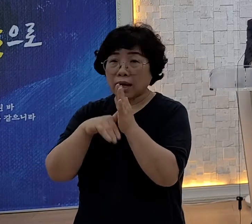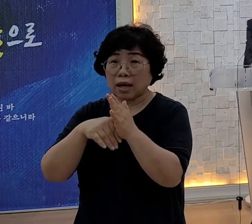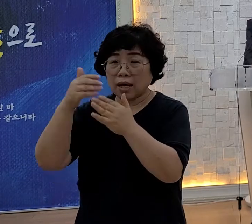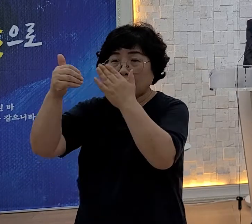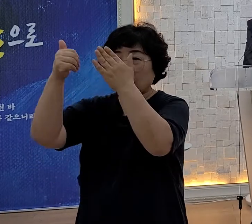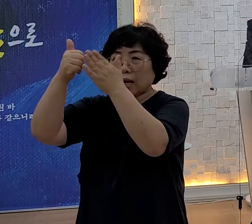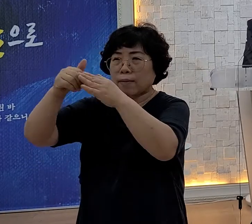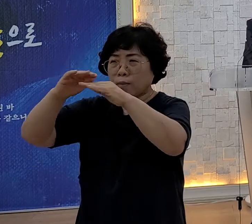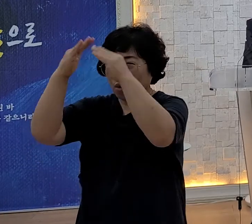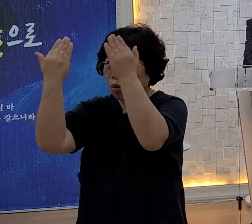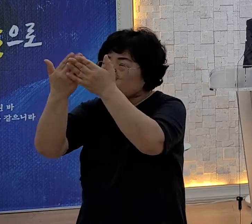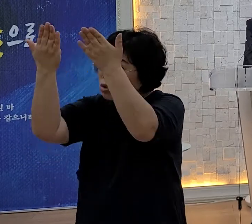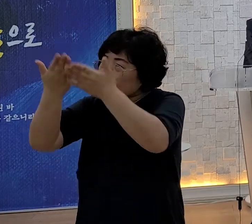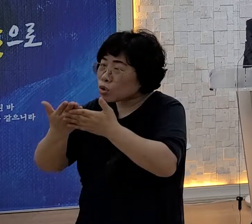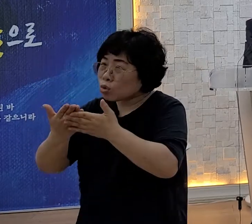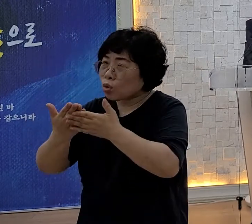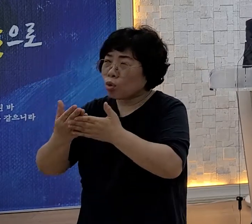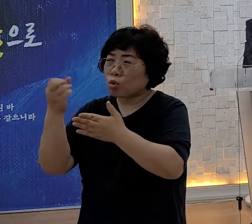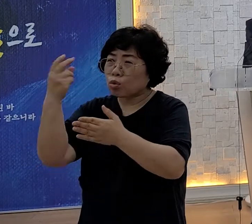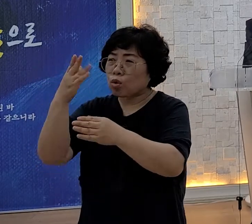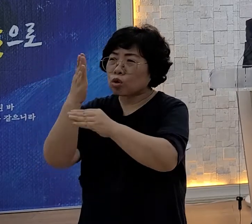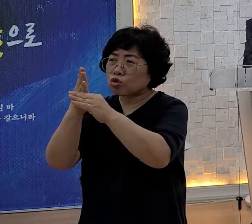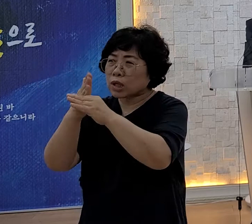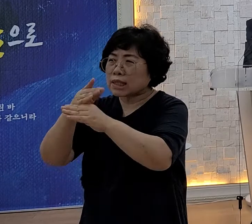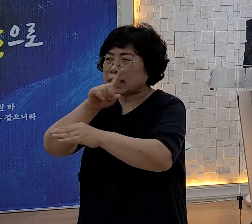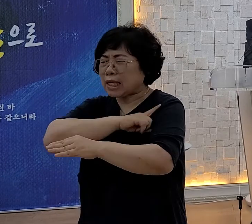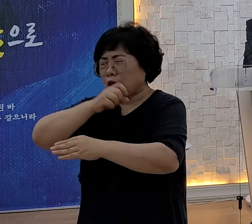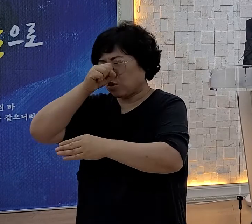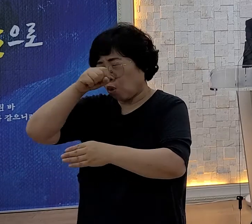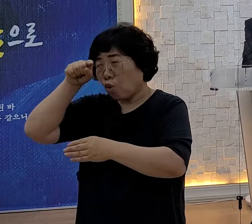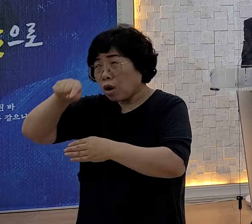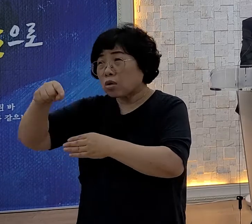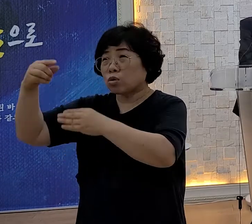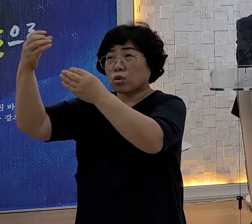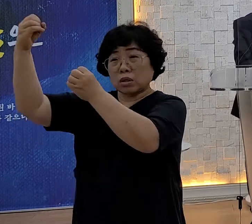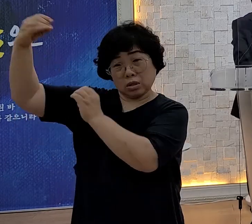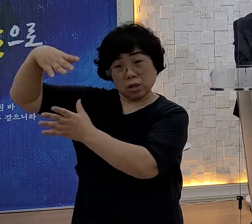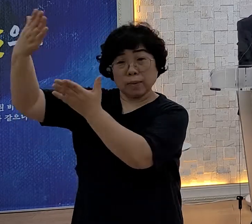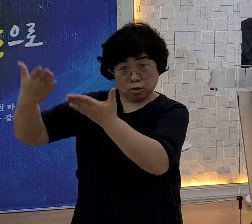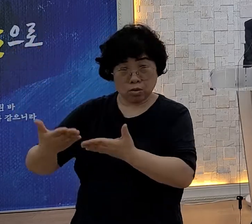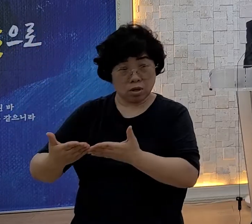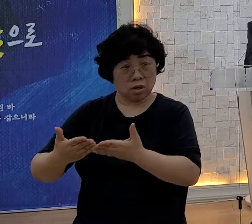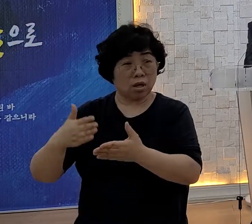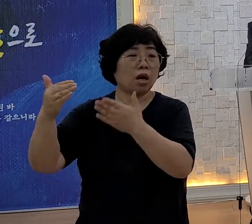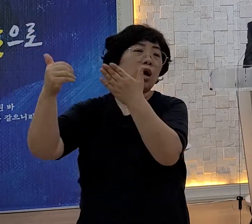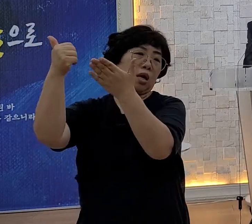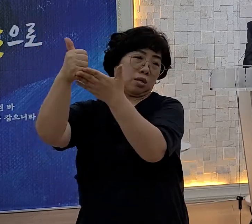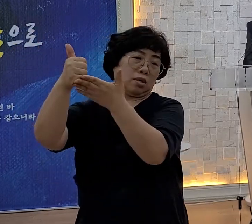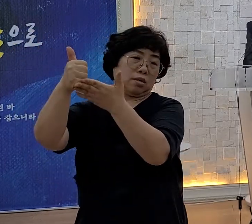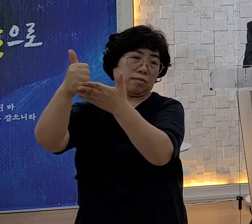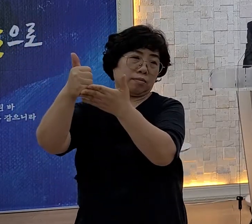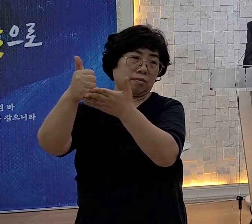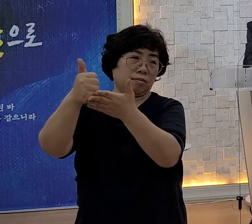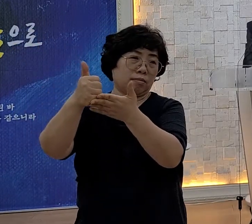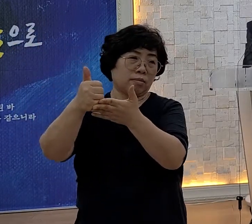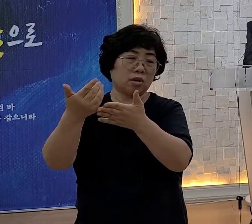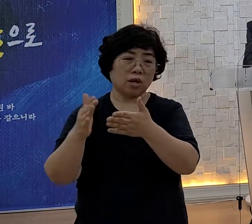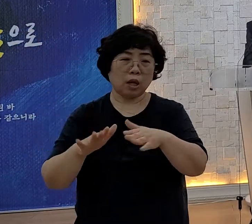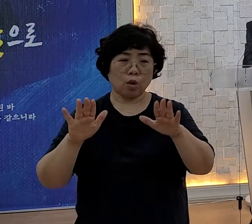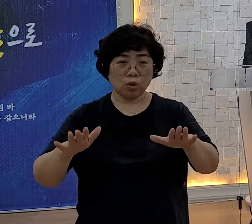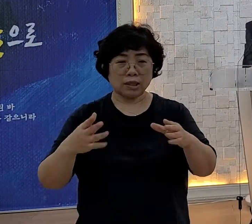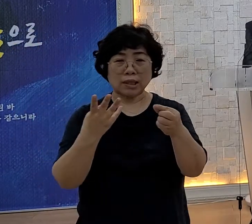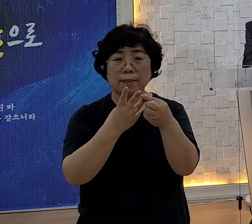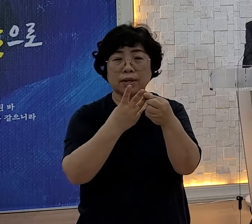이렇게 이 축복을 받았다는 것을 우리가 지난주에 나누었습니다. 그래서 오늘은 하나님께서 믿음으로 어렵게 된